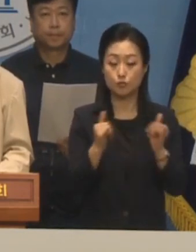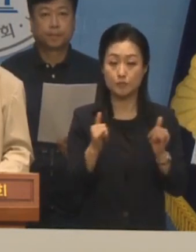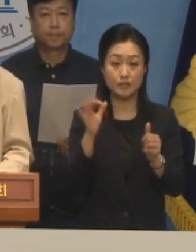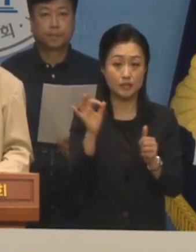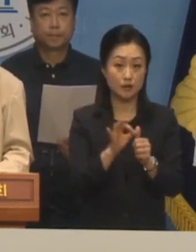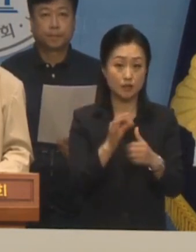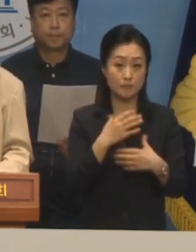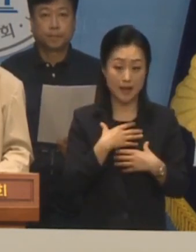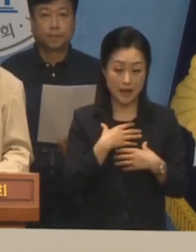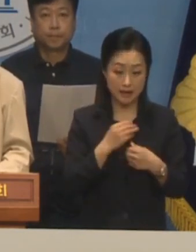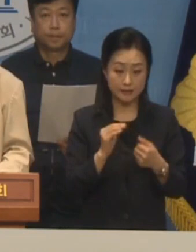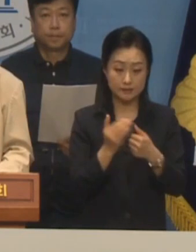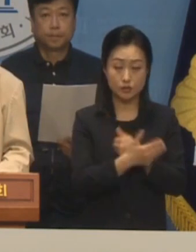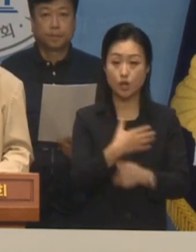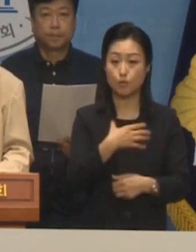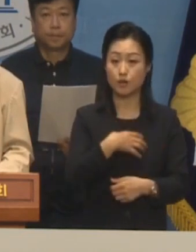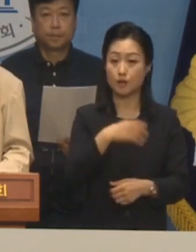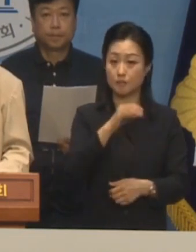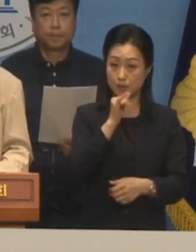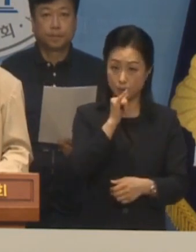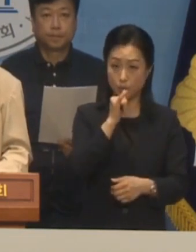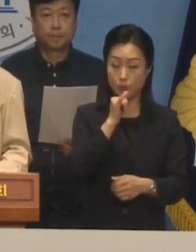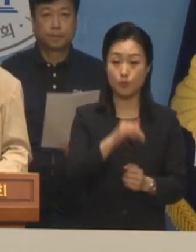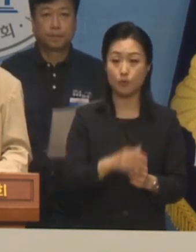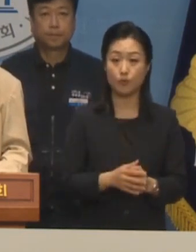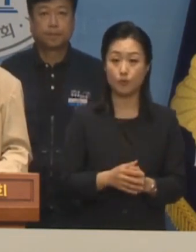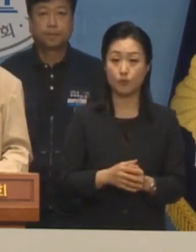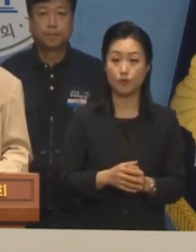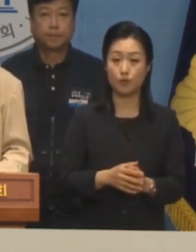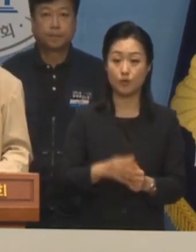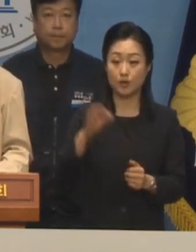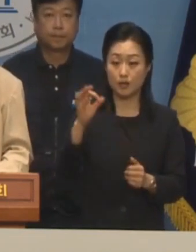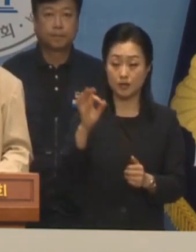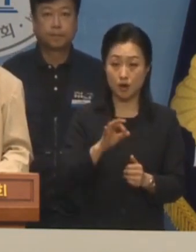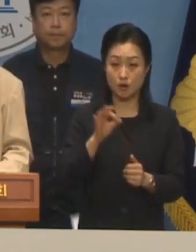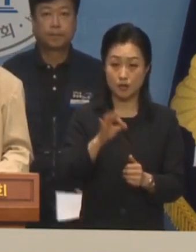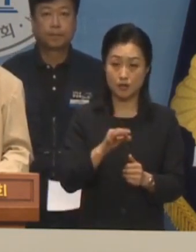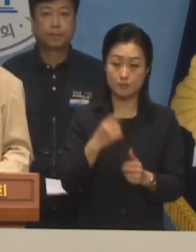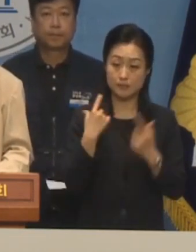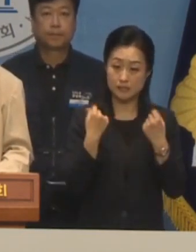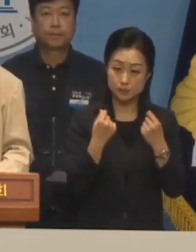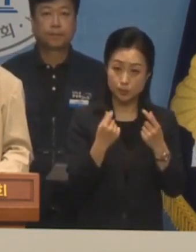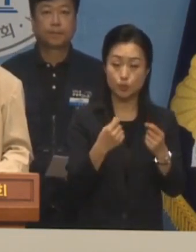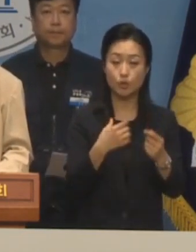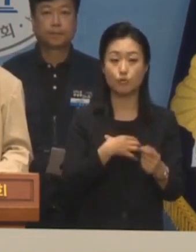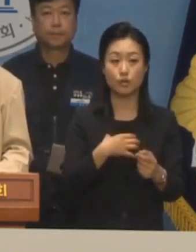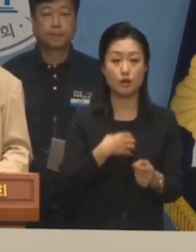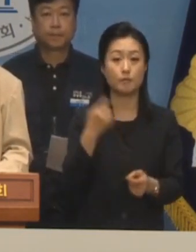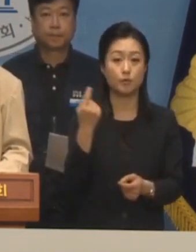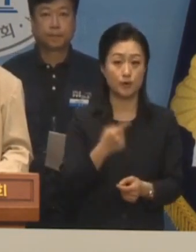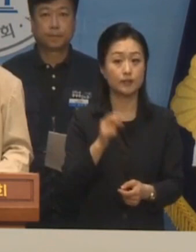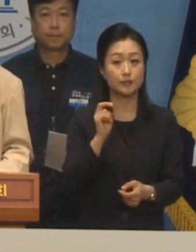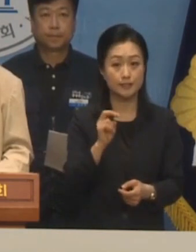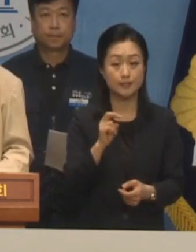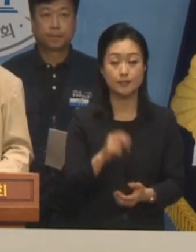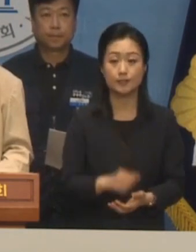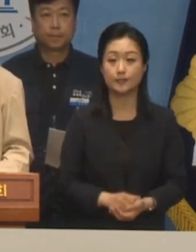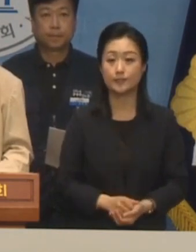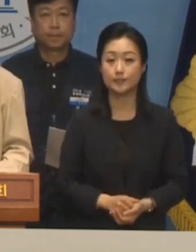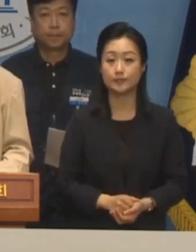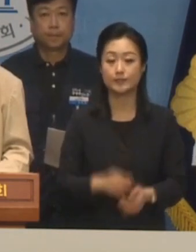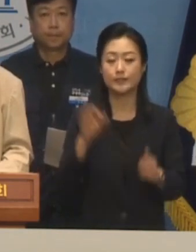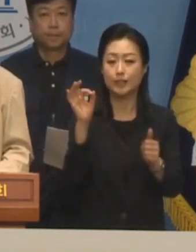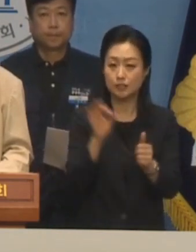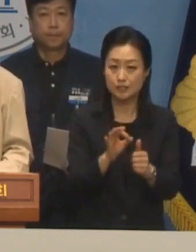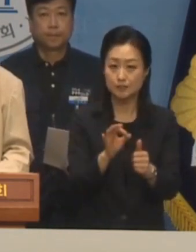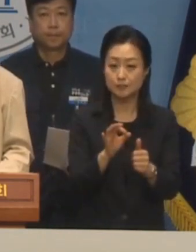안정성에 엄청나게 큰 위협이 되고 연금의 지속 가능성에도 상당한 우려를 남길 수밖에 없을 것입니다.